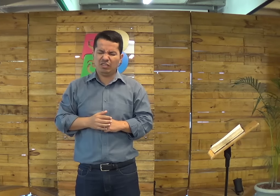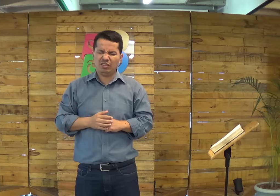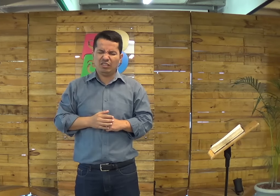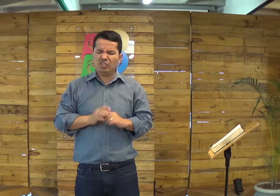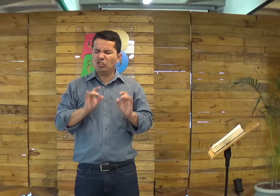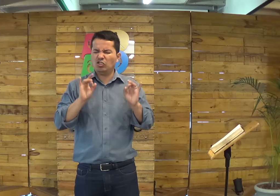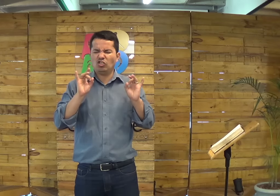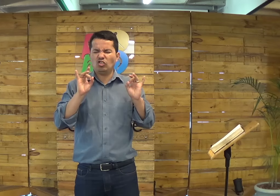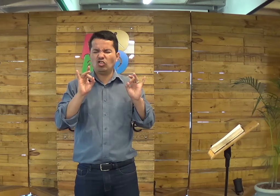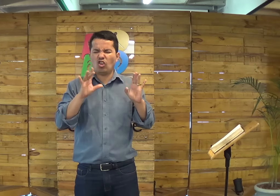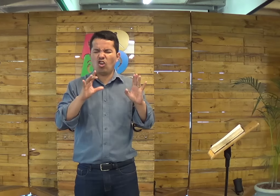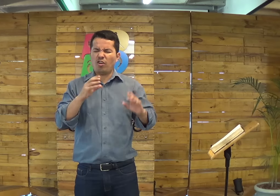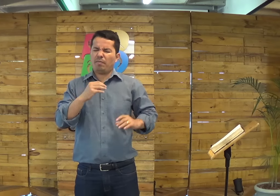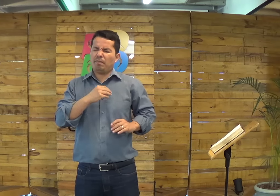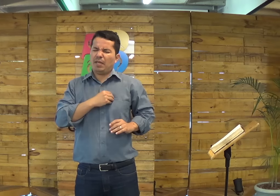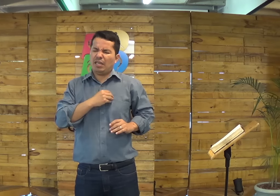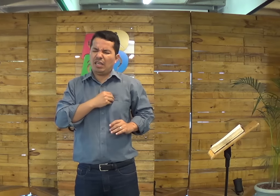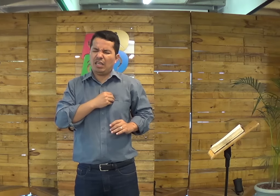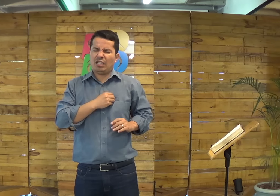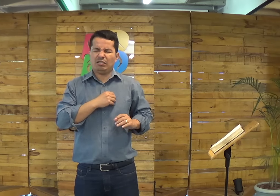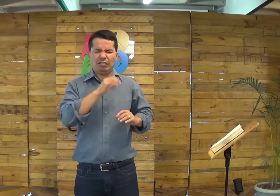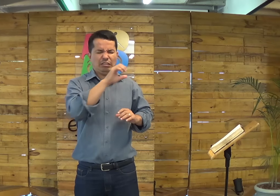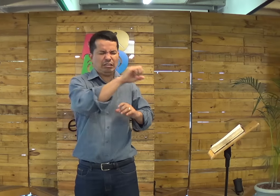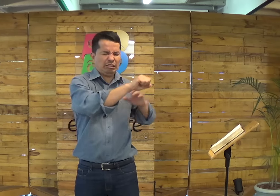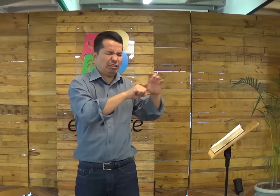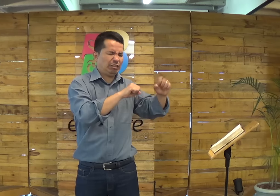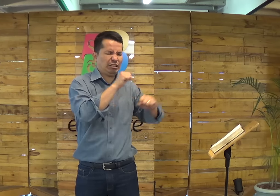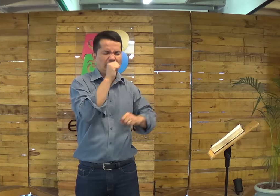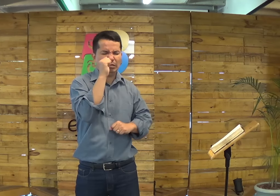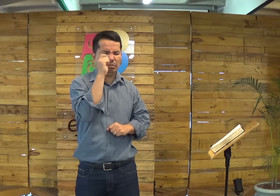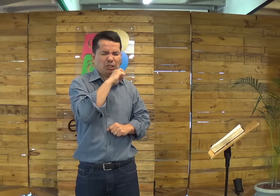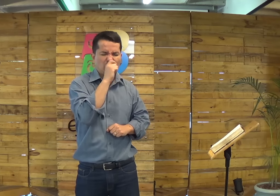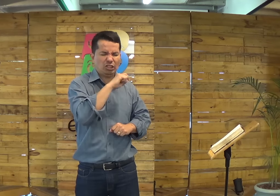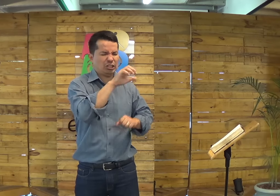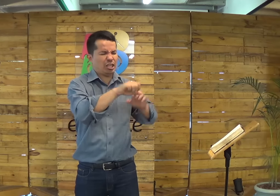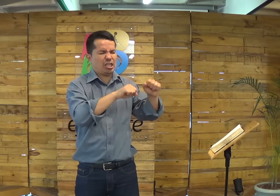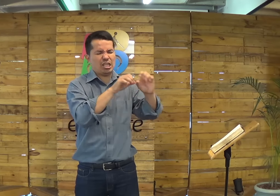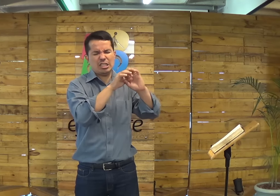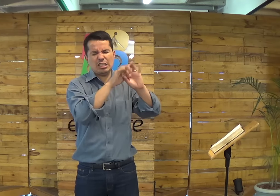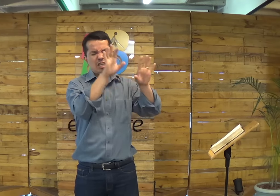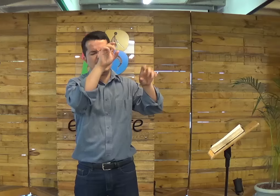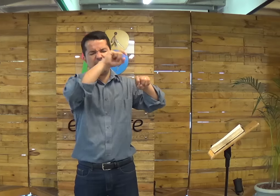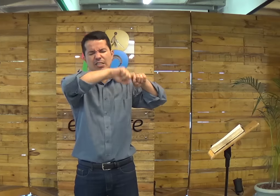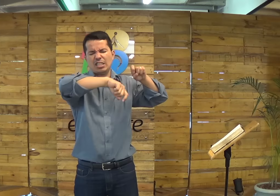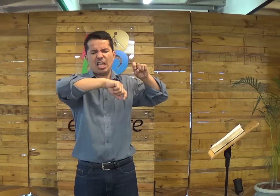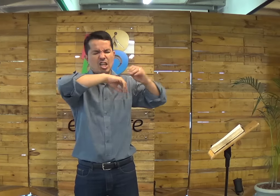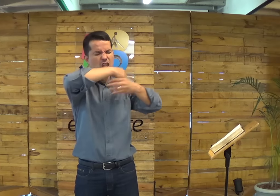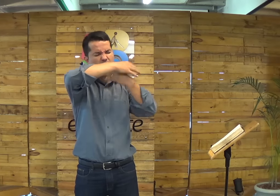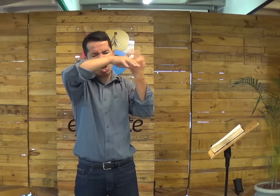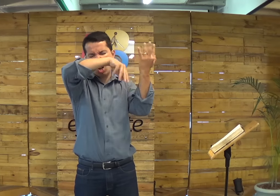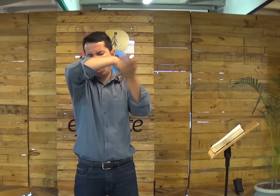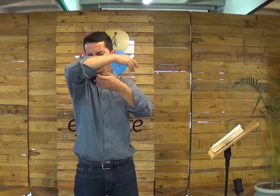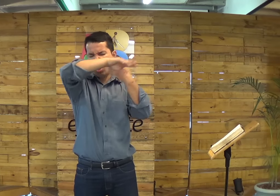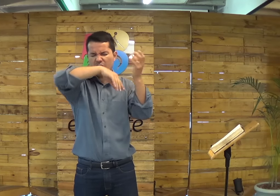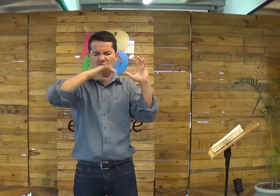de ti elas só pensavam no pecado e pegar coisas mentiras libertinagem